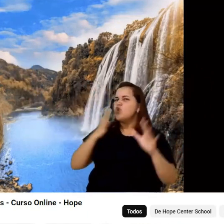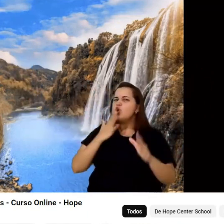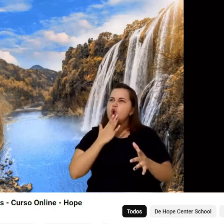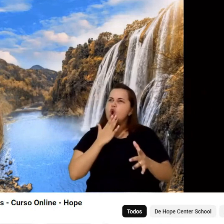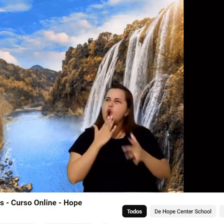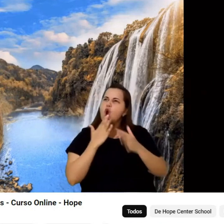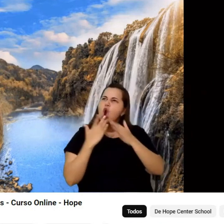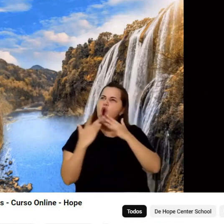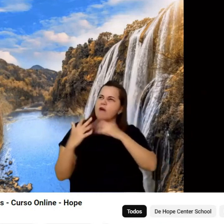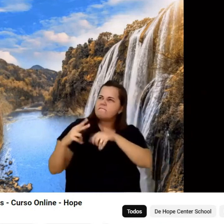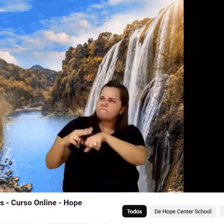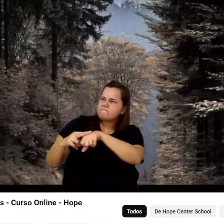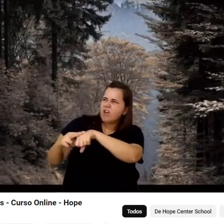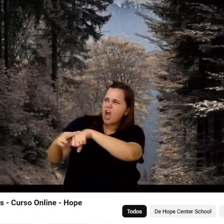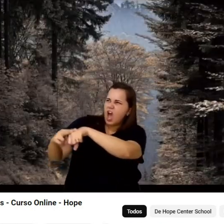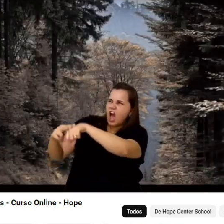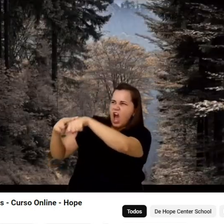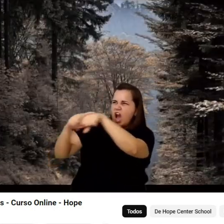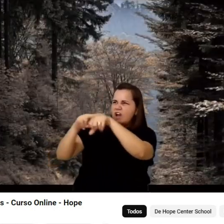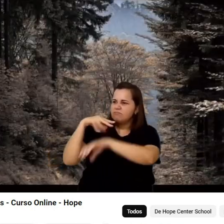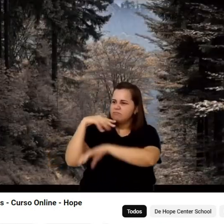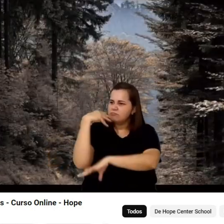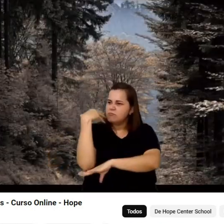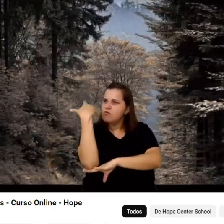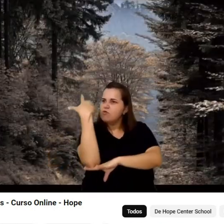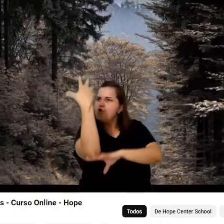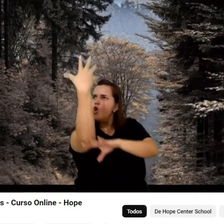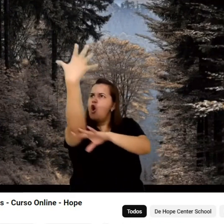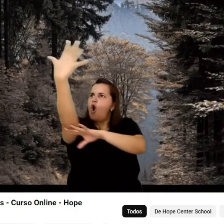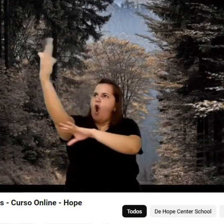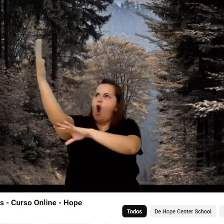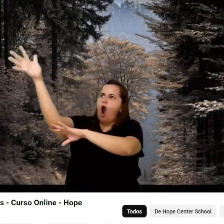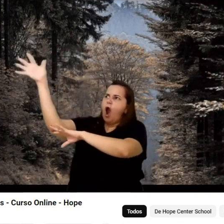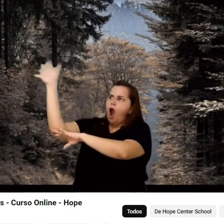foi expandindo as florestas,